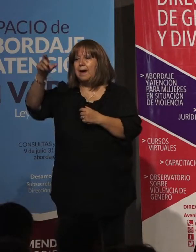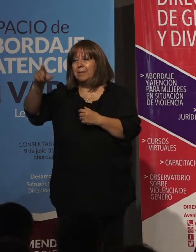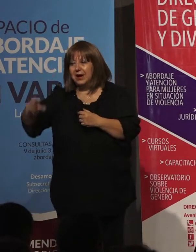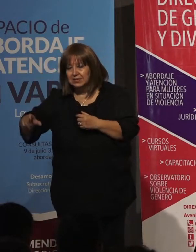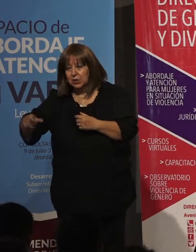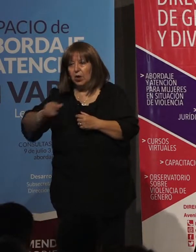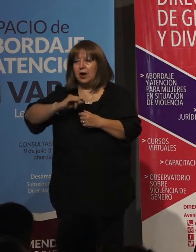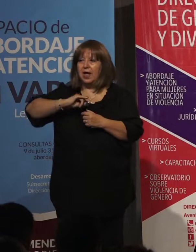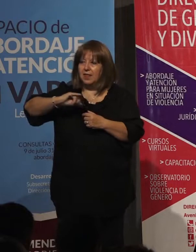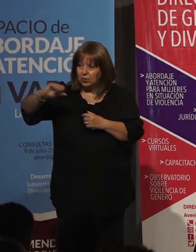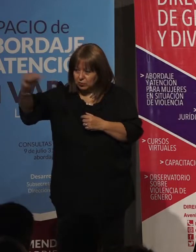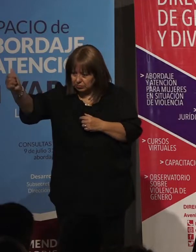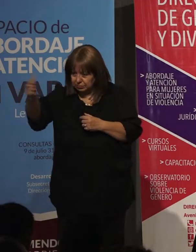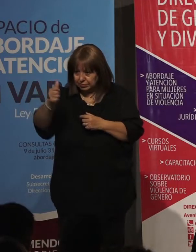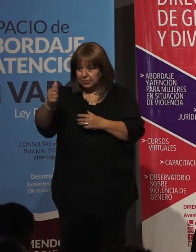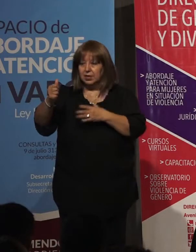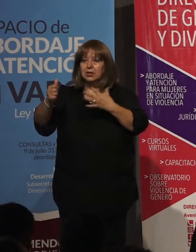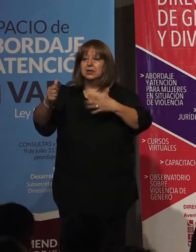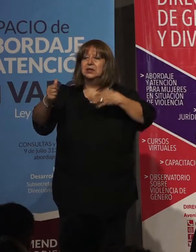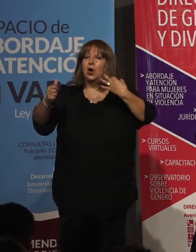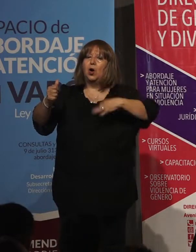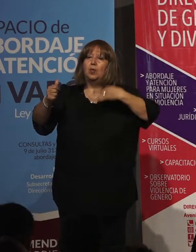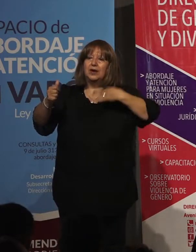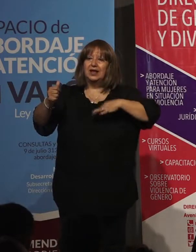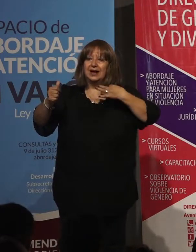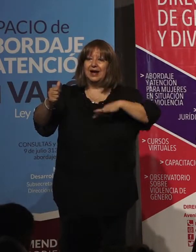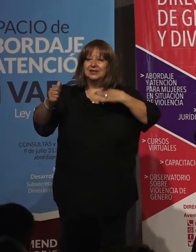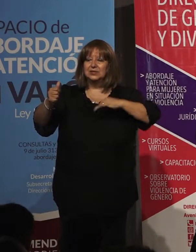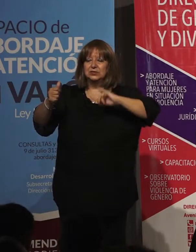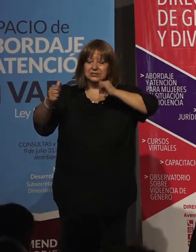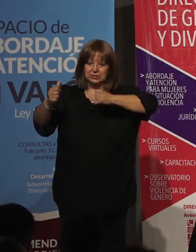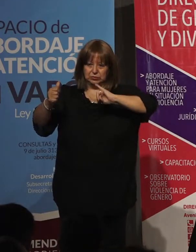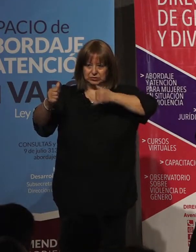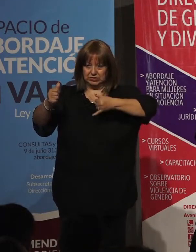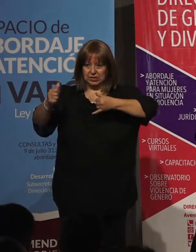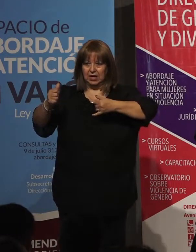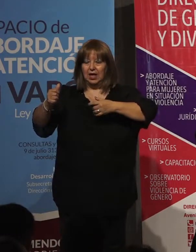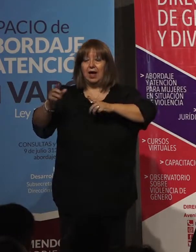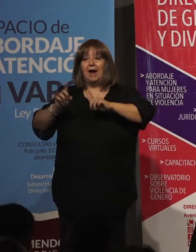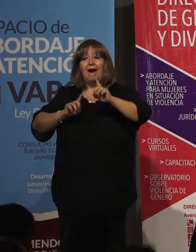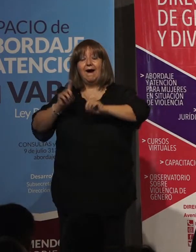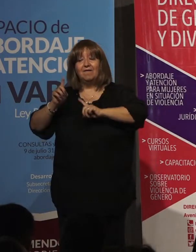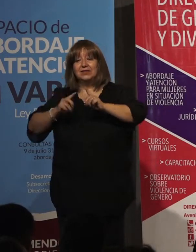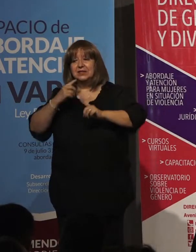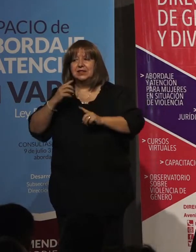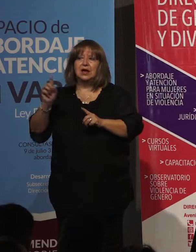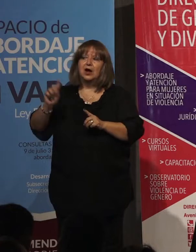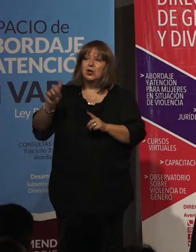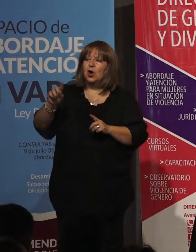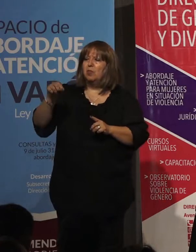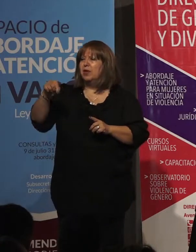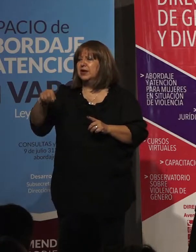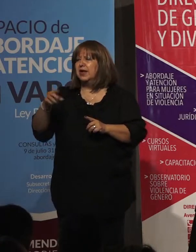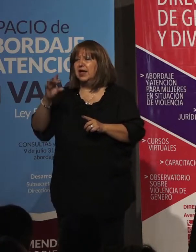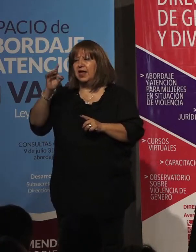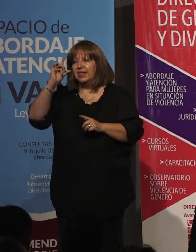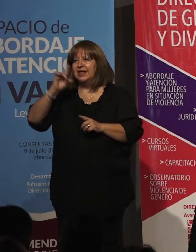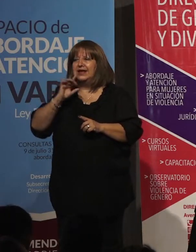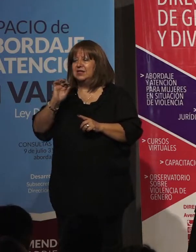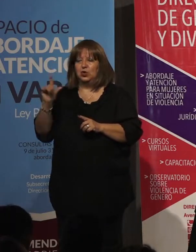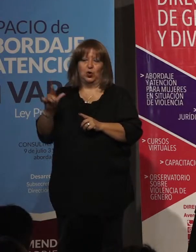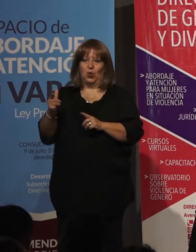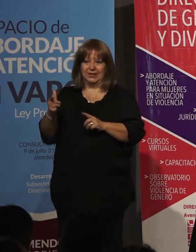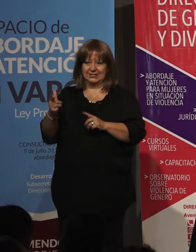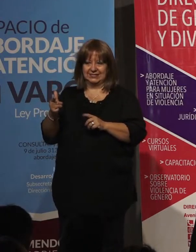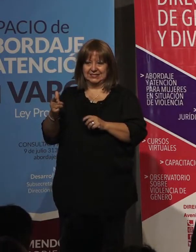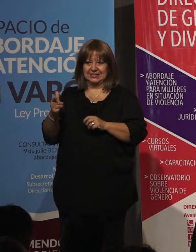persona a radicar una denuncia, tiene la obligación de tomarla. Muchas veces les puede pasar que les digan, no, porque eso no es delito.